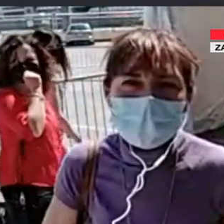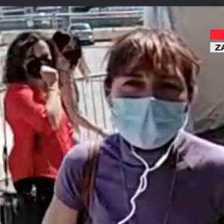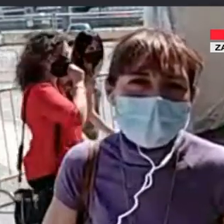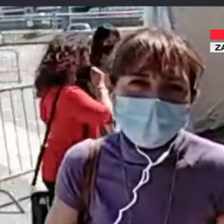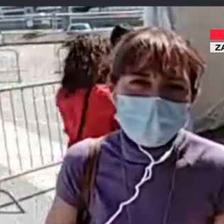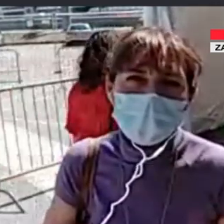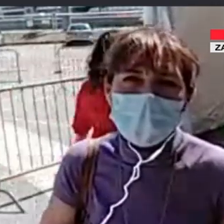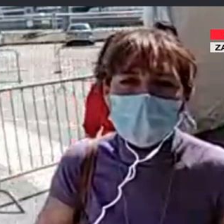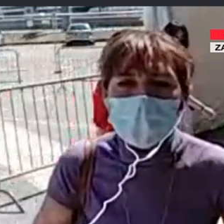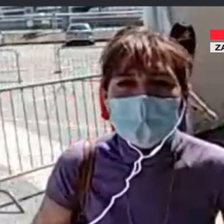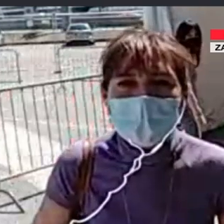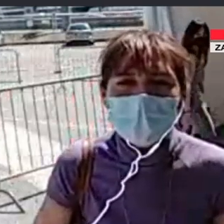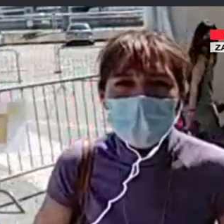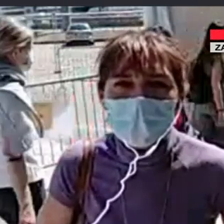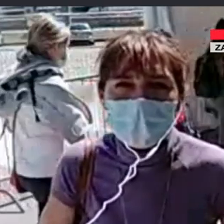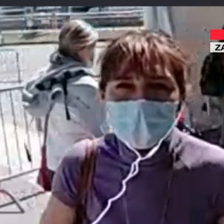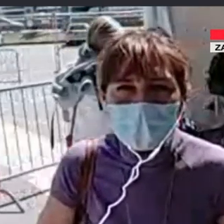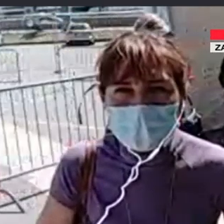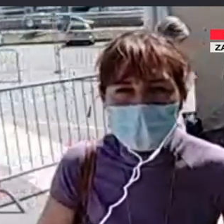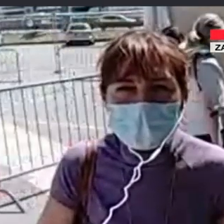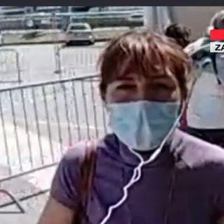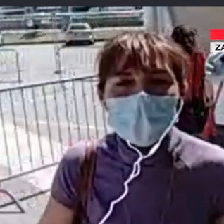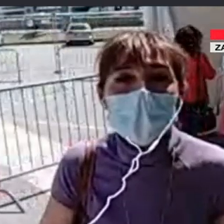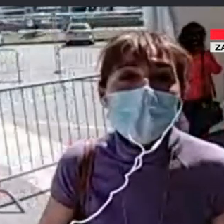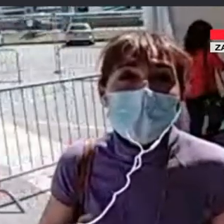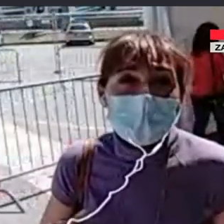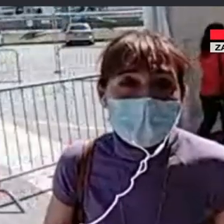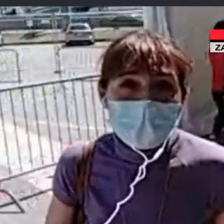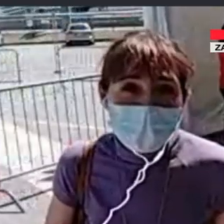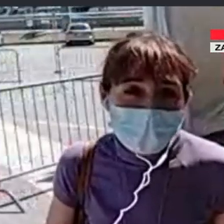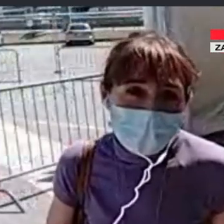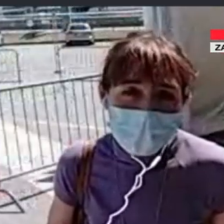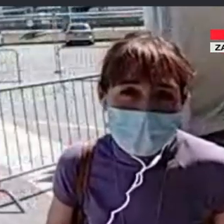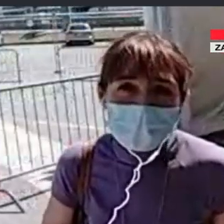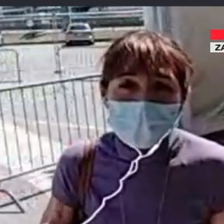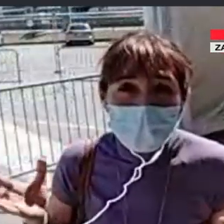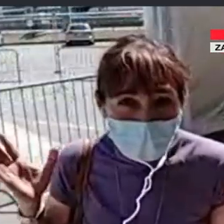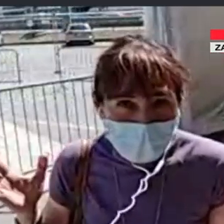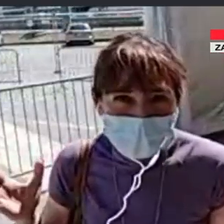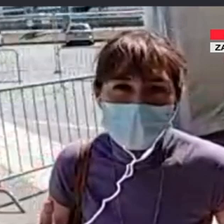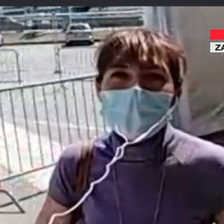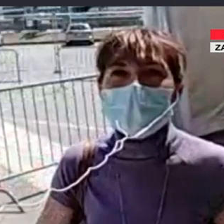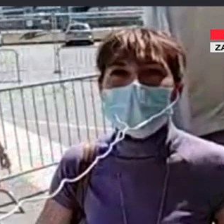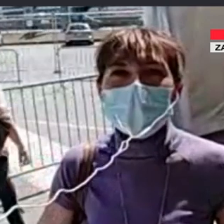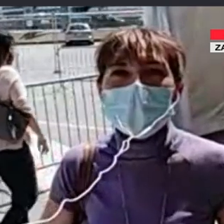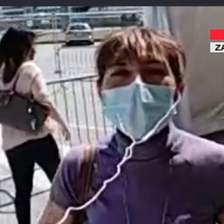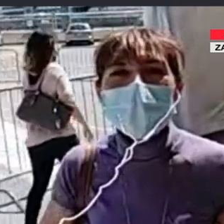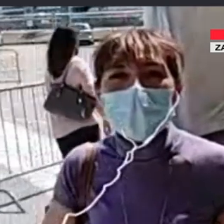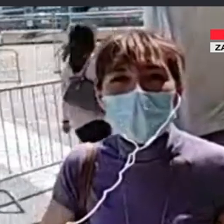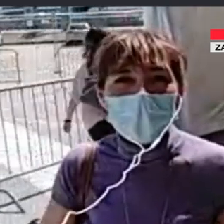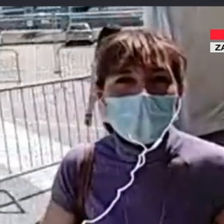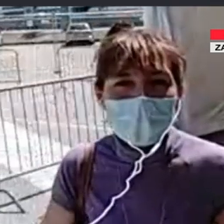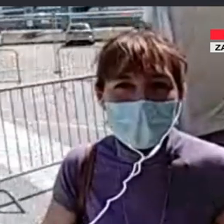gli insegnanti come già vi avevo anticipato anche sabato. Ma oggi è anche la giornata, in teoria, doveva essere la giornata